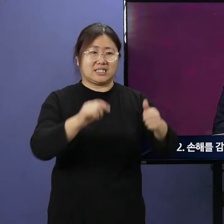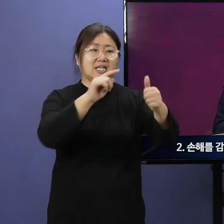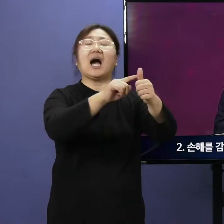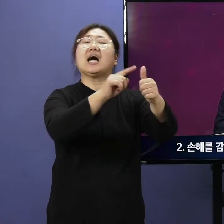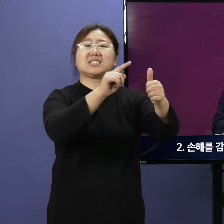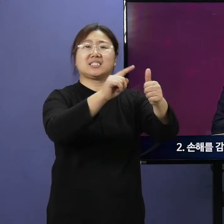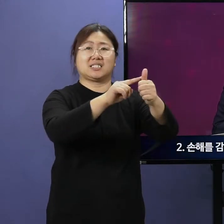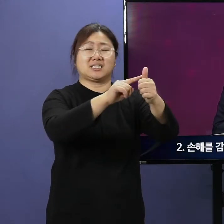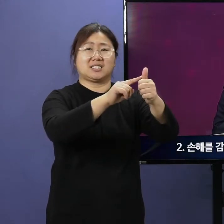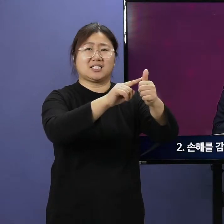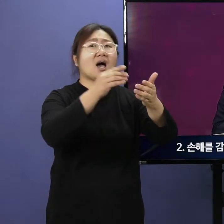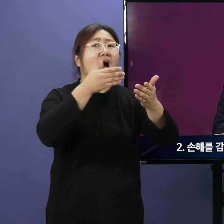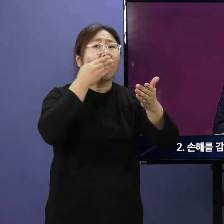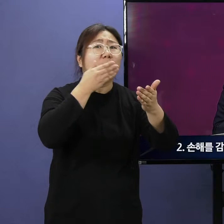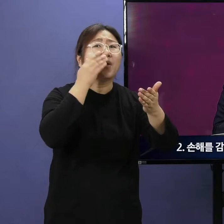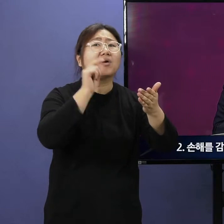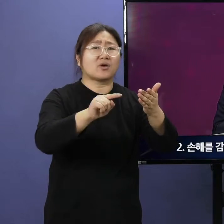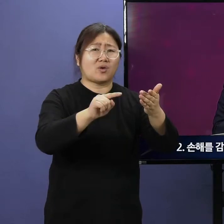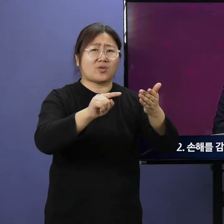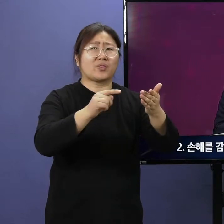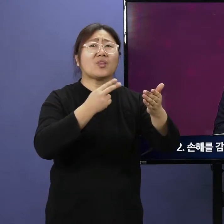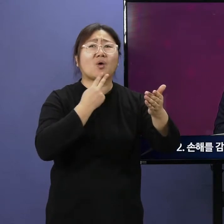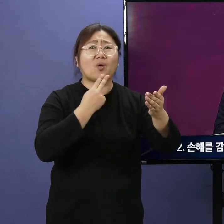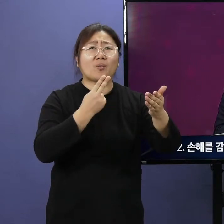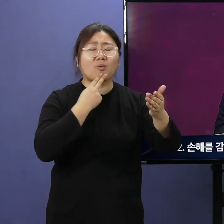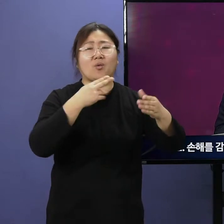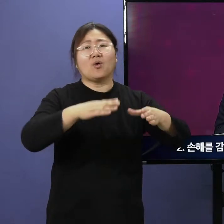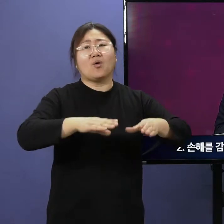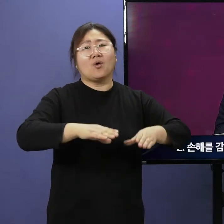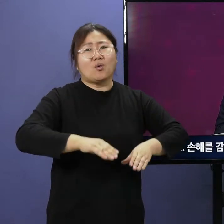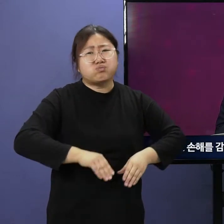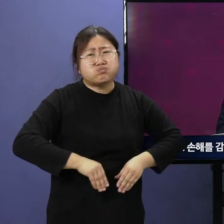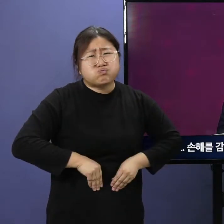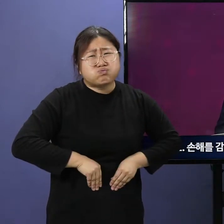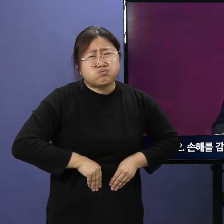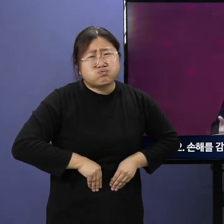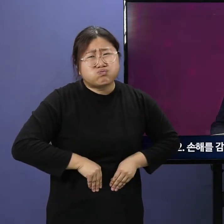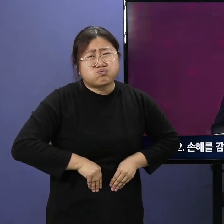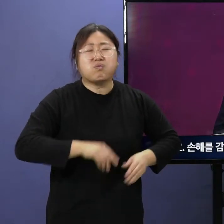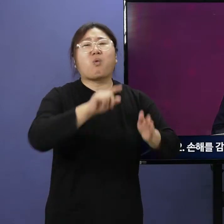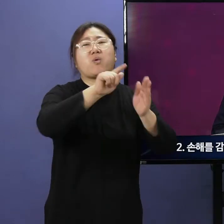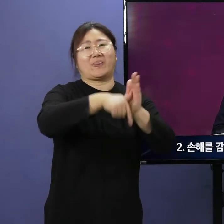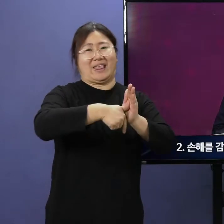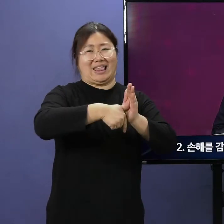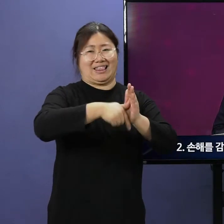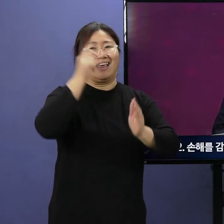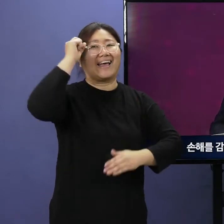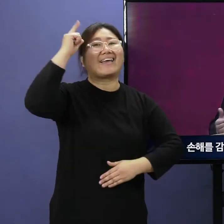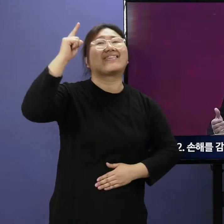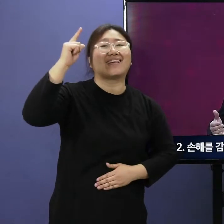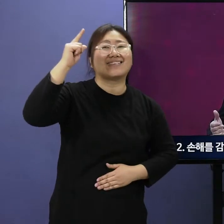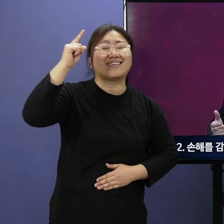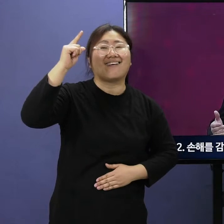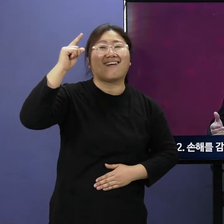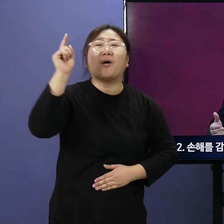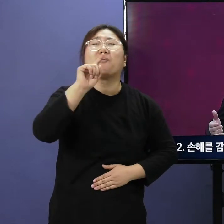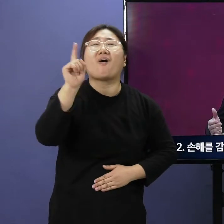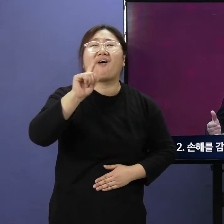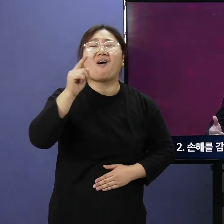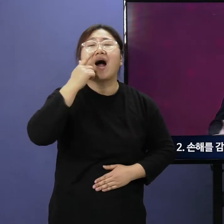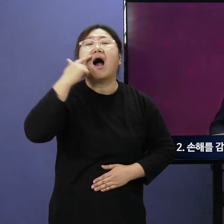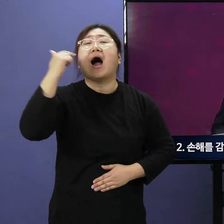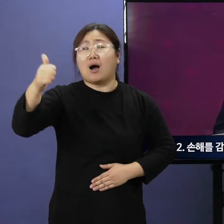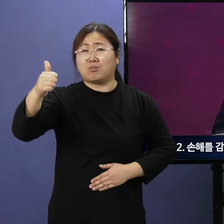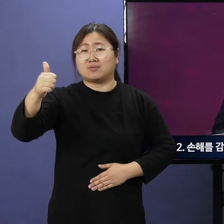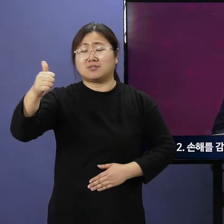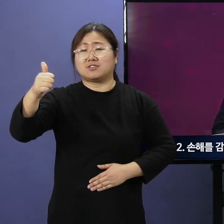것이 있었습니다. 내가 이렇게 죽을 바에야 그냥 아버지한테 가서 종이라도 되어서